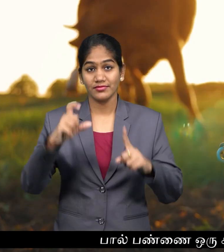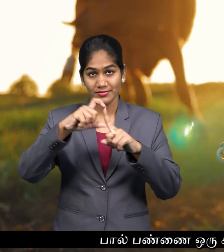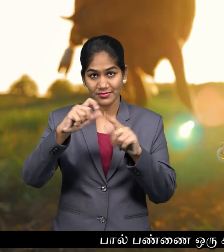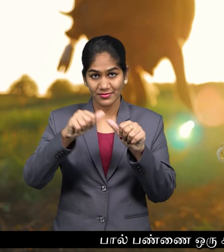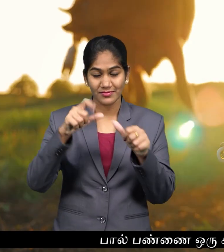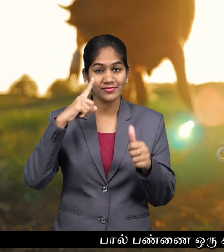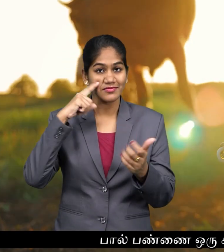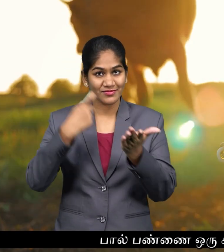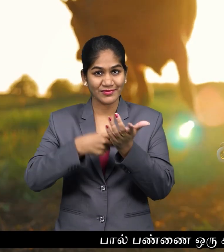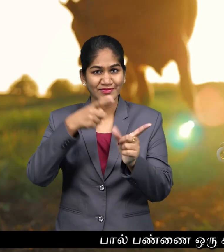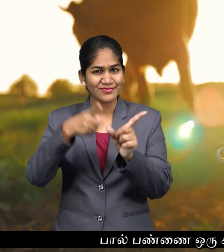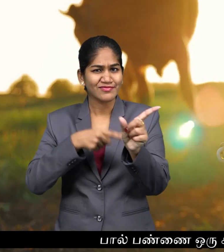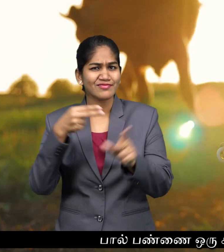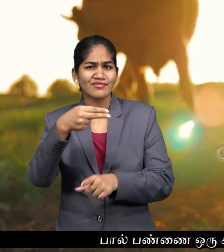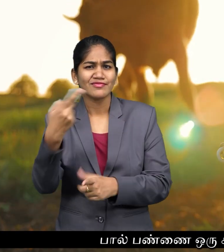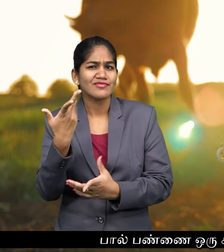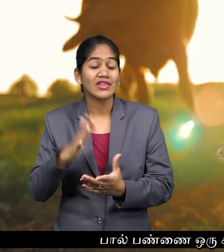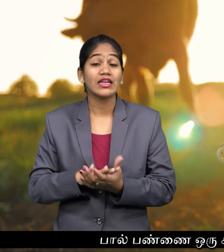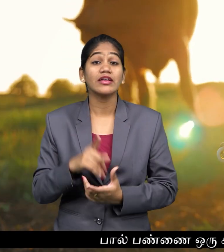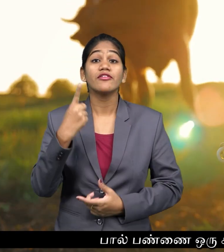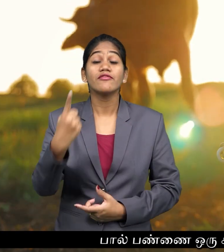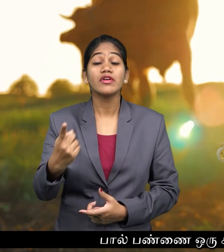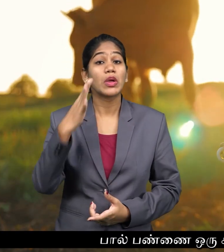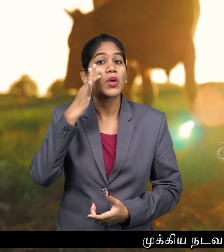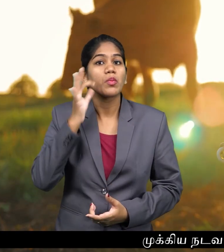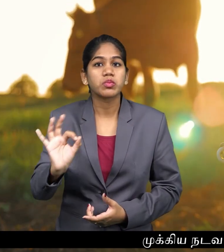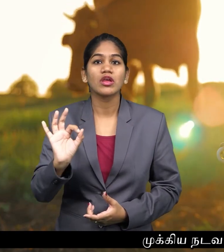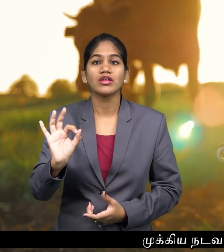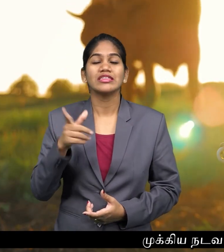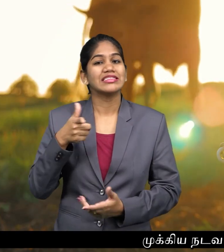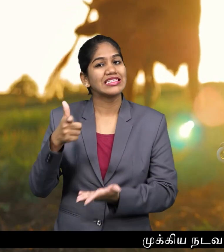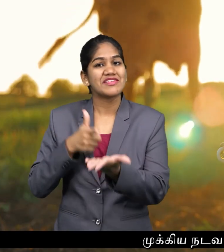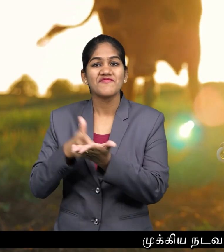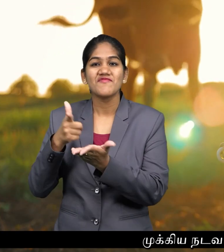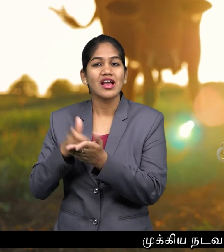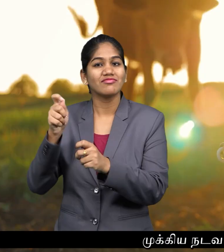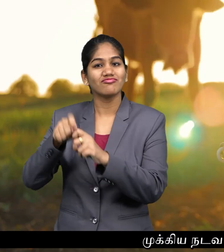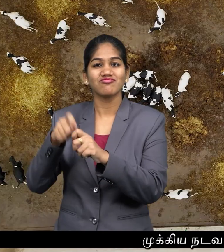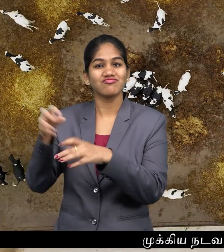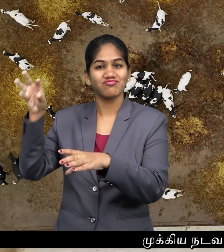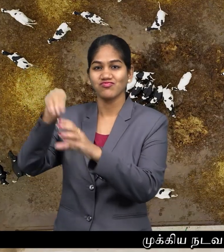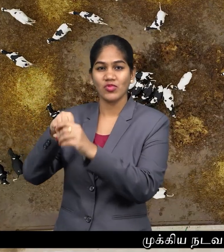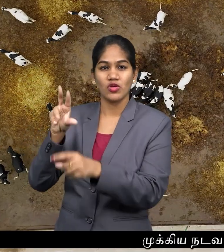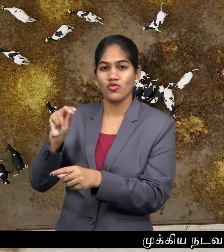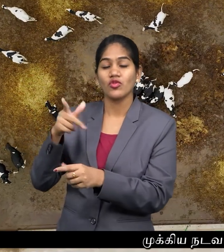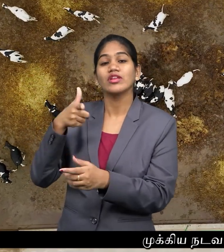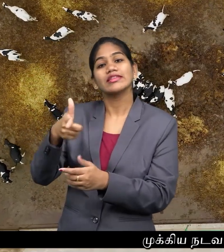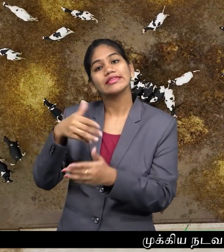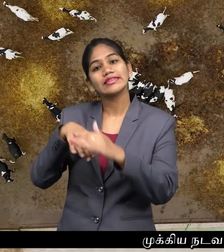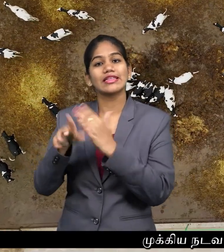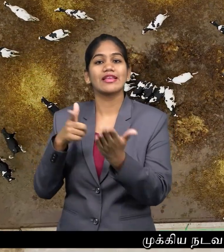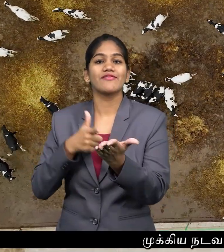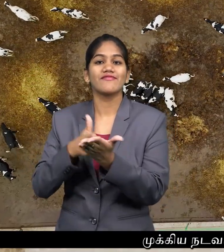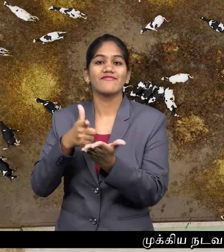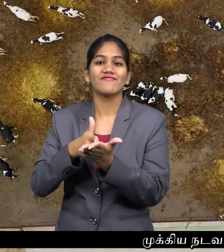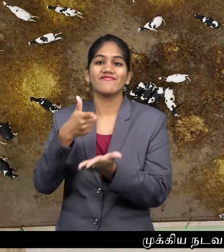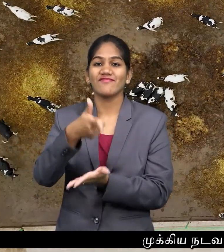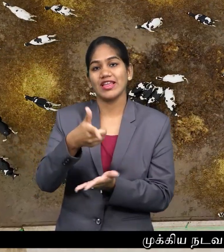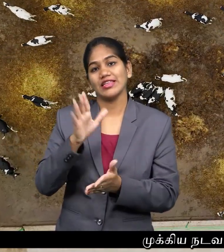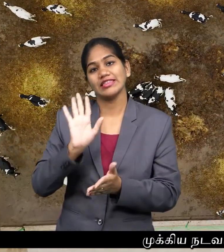பால் பண்ணை ஒரு கிராமத்தில் விவசாயம் அல்லாத முக்கிய பணிகளில் ஒன்றாகும்.